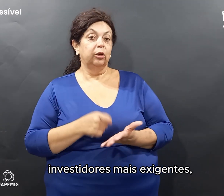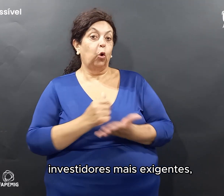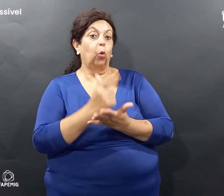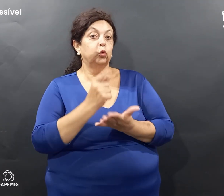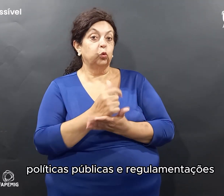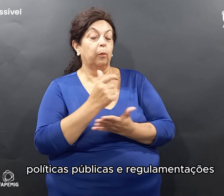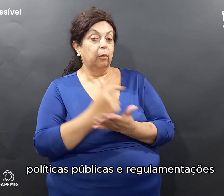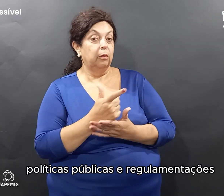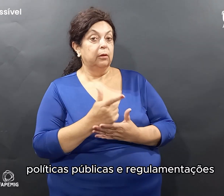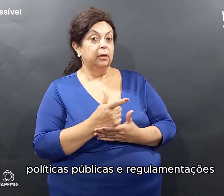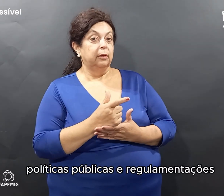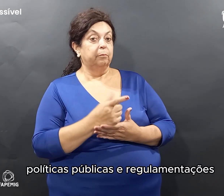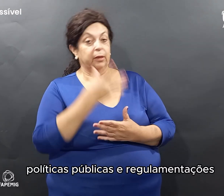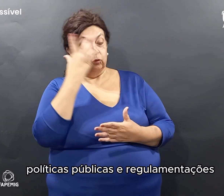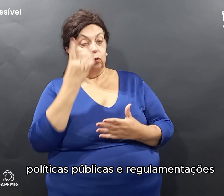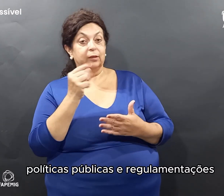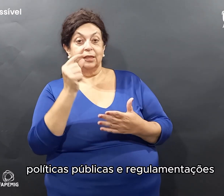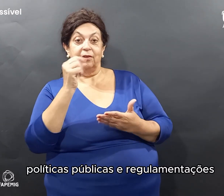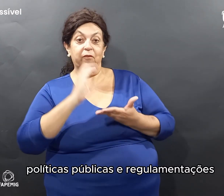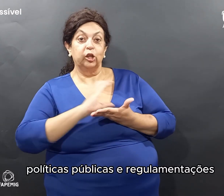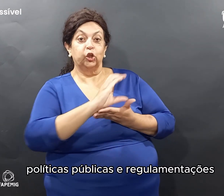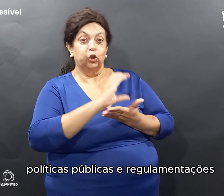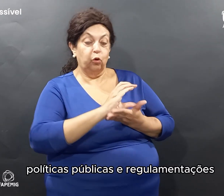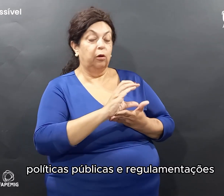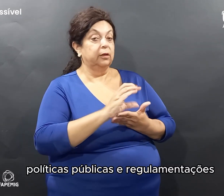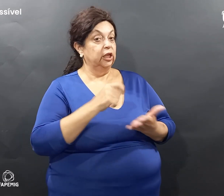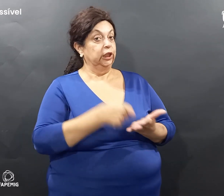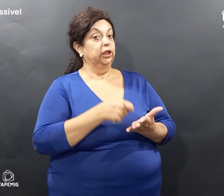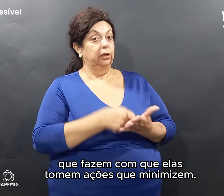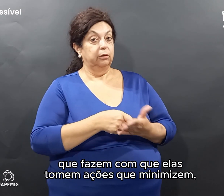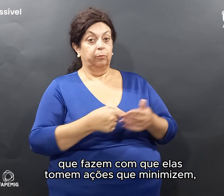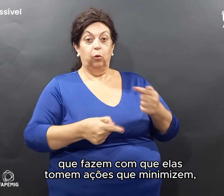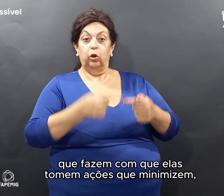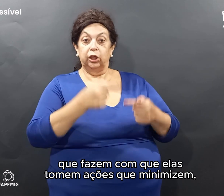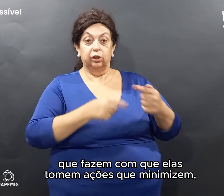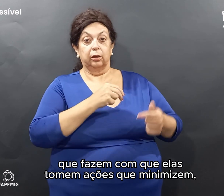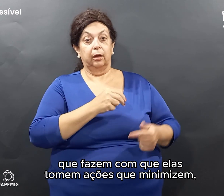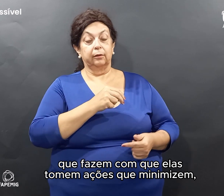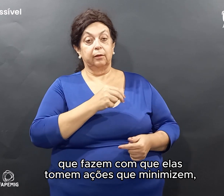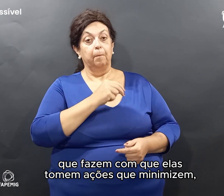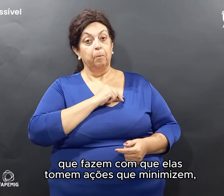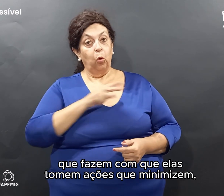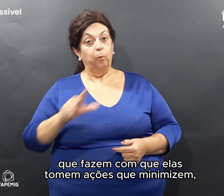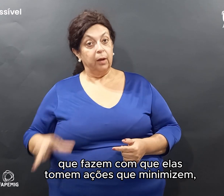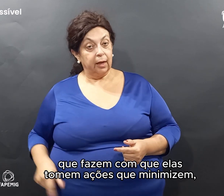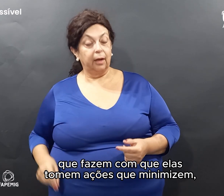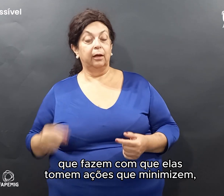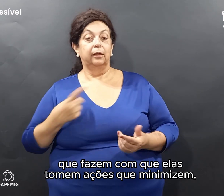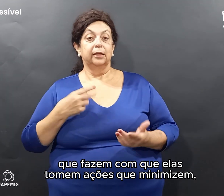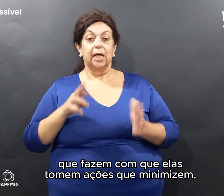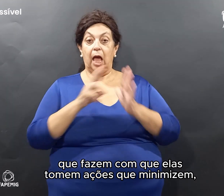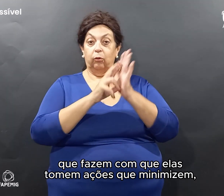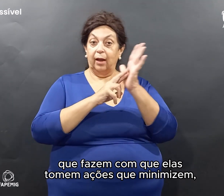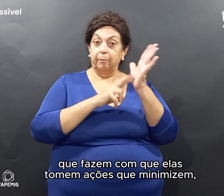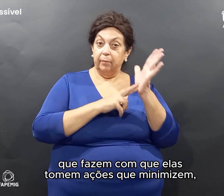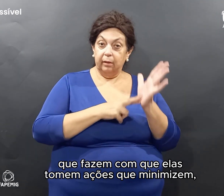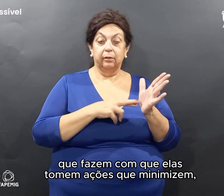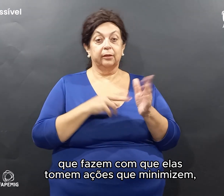exigentes, políticas públicas e regulamentações, né, que fazem com que elas tomem ações aí, né,